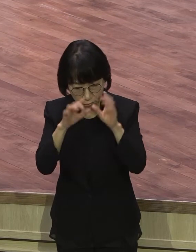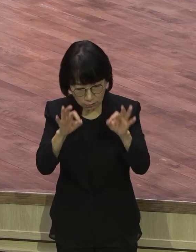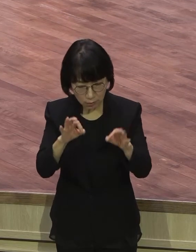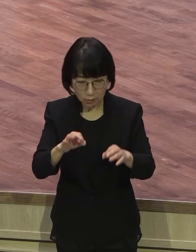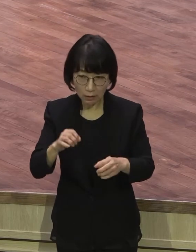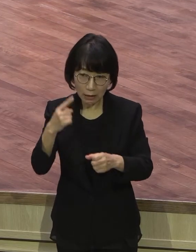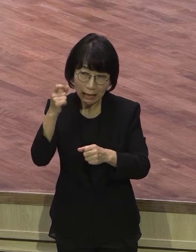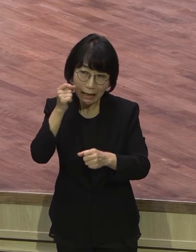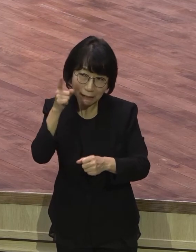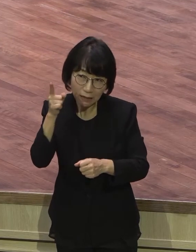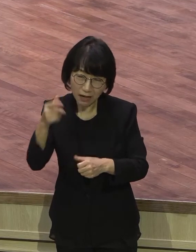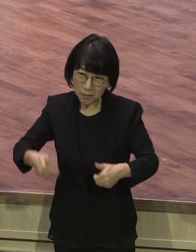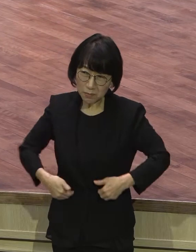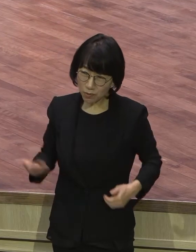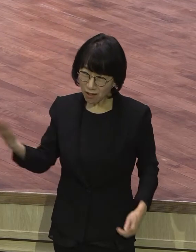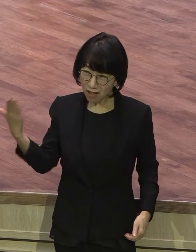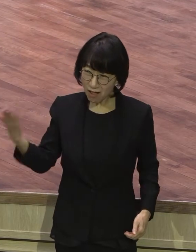양식을 위해